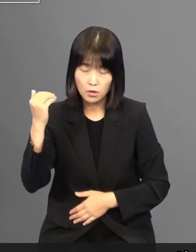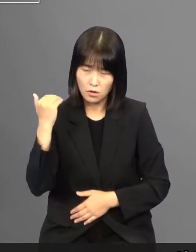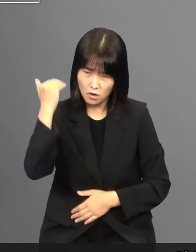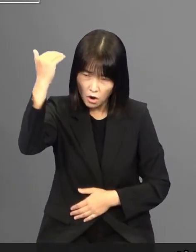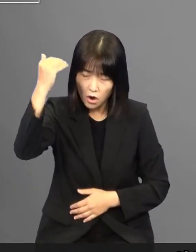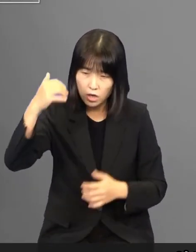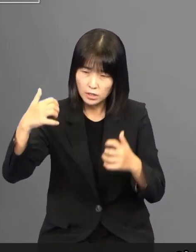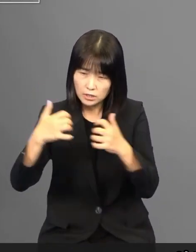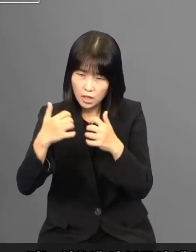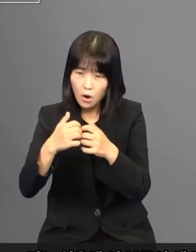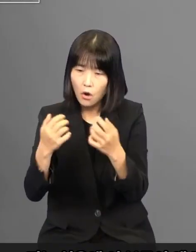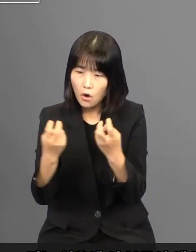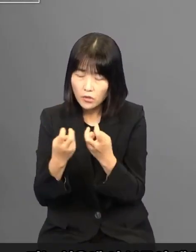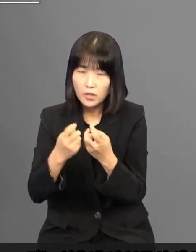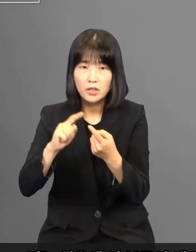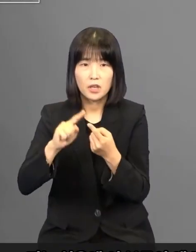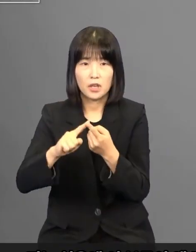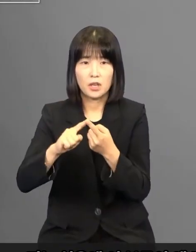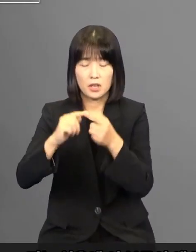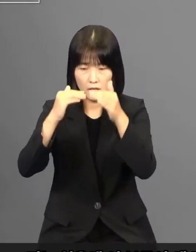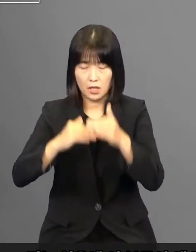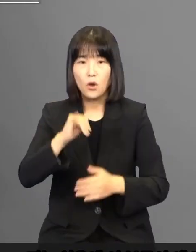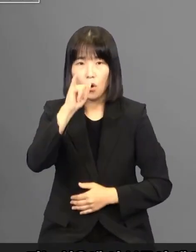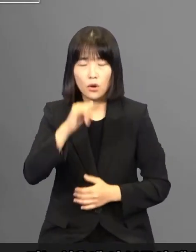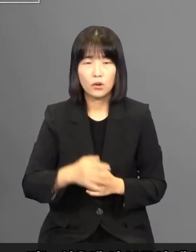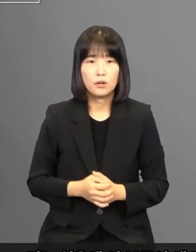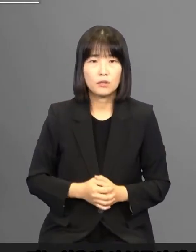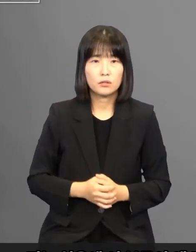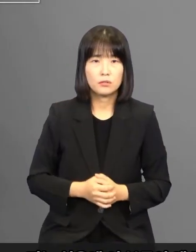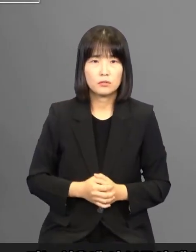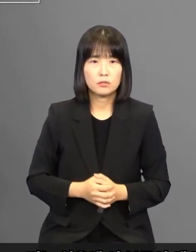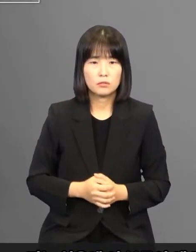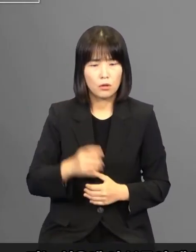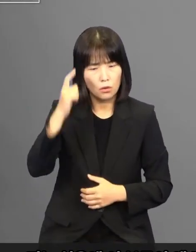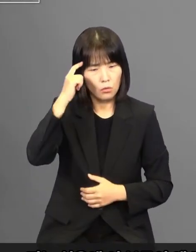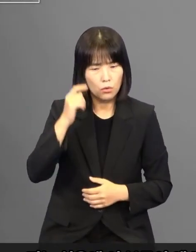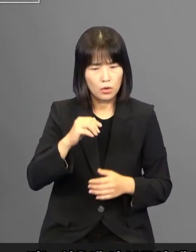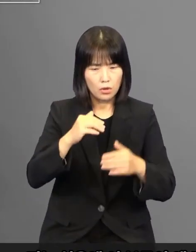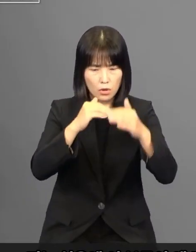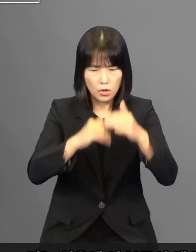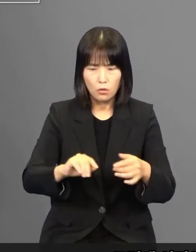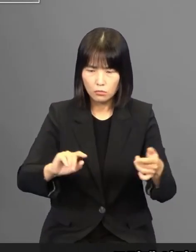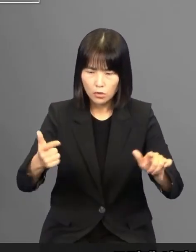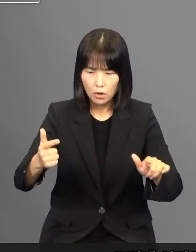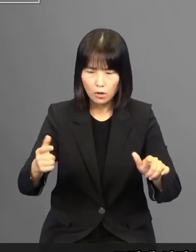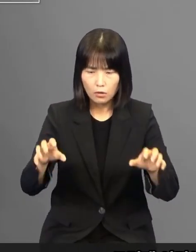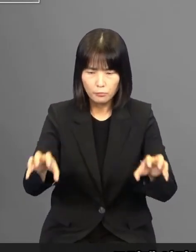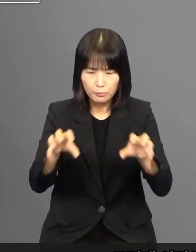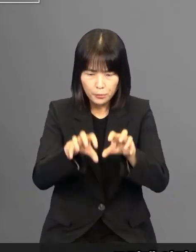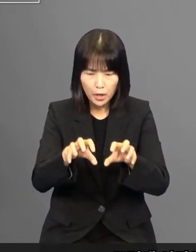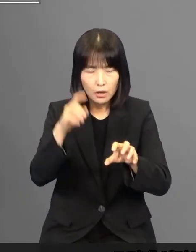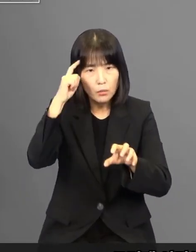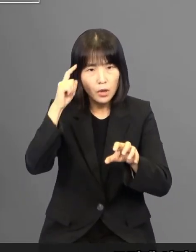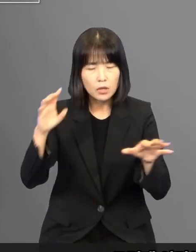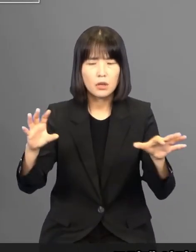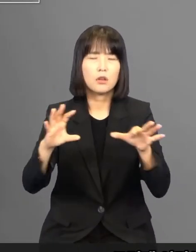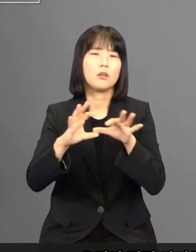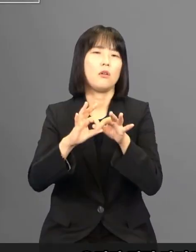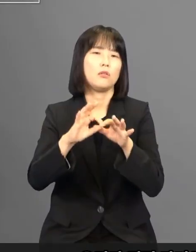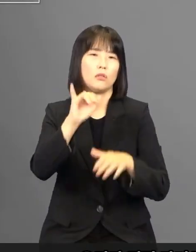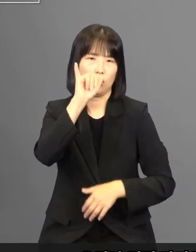이 후반부입니다. 저는 처음에 이 본문이 왜 다른 본문이 두 개가 붙어 있나 싶었어요. 근데 이것이 연결되는